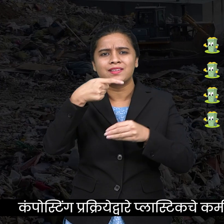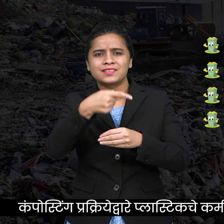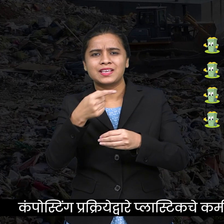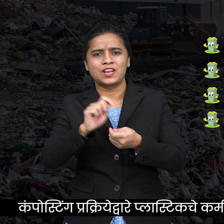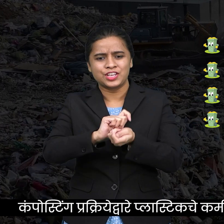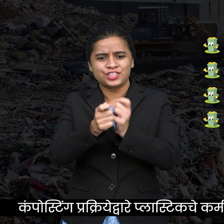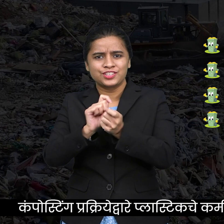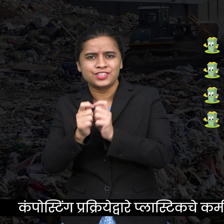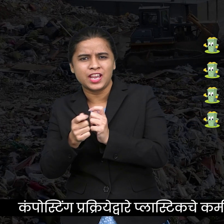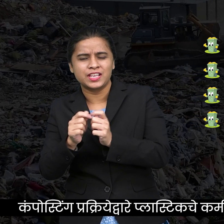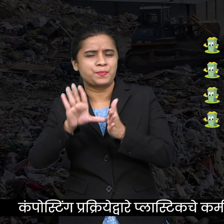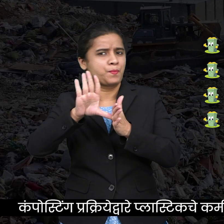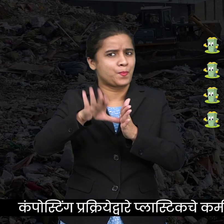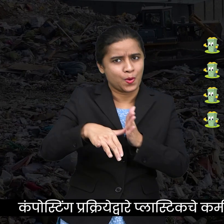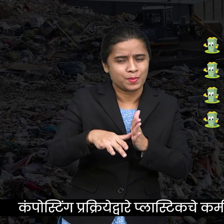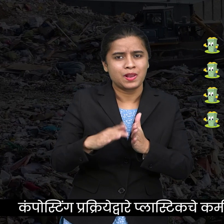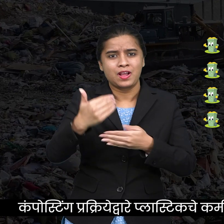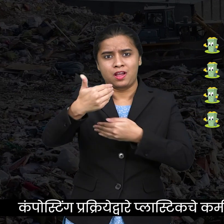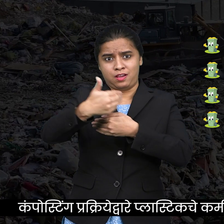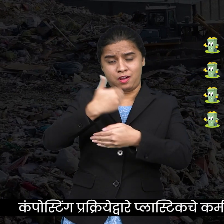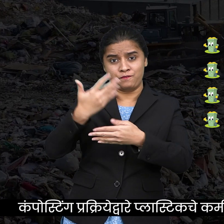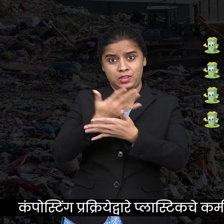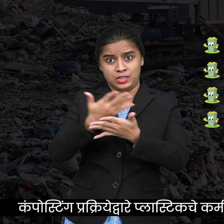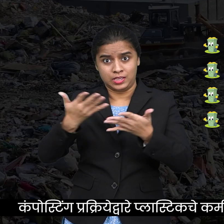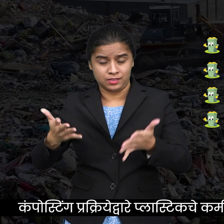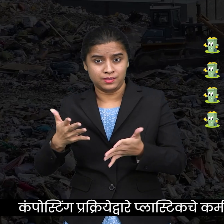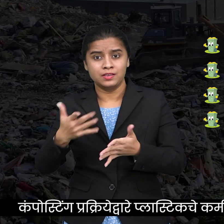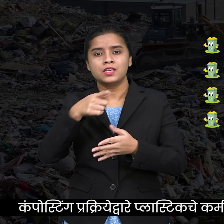हानिकारक पदार्थांमध्ये रूपांतर करता येत नाही.